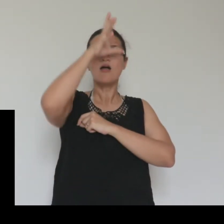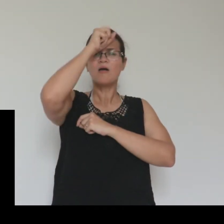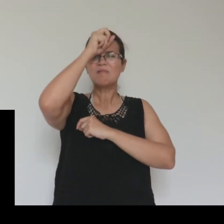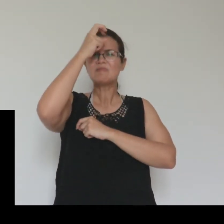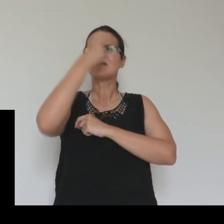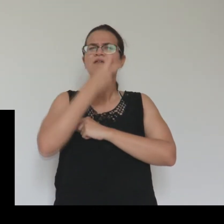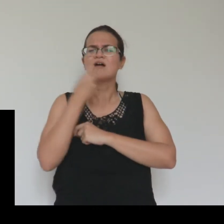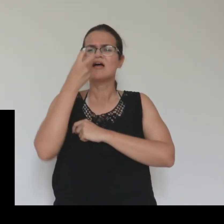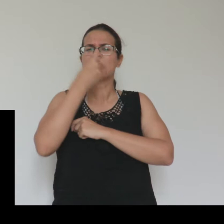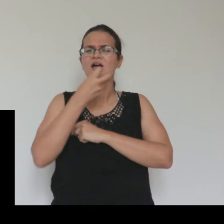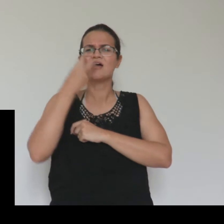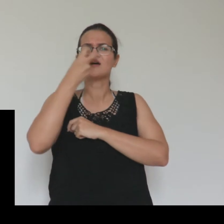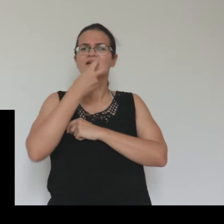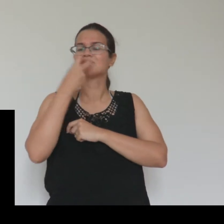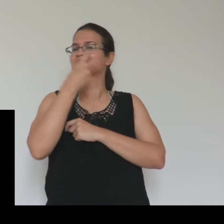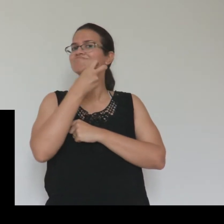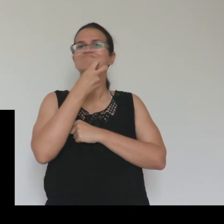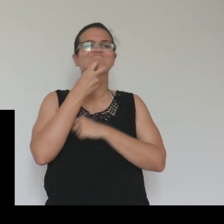língua de sinais.